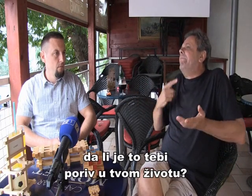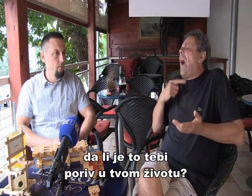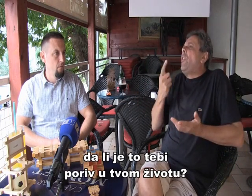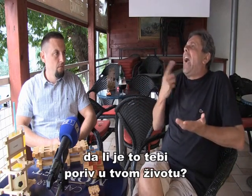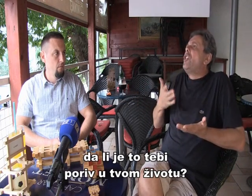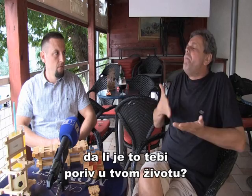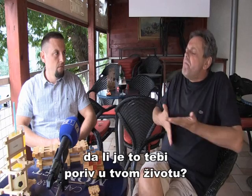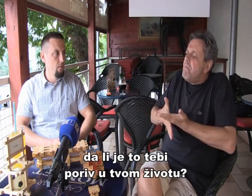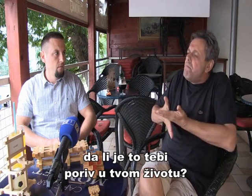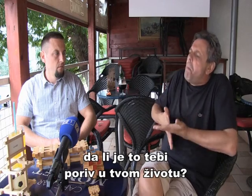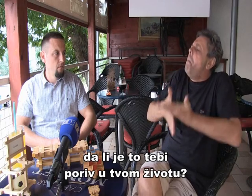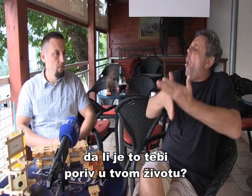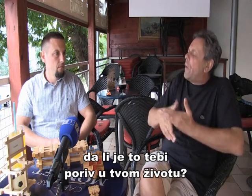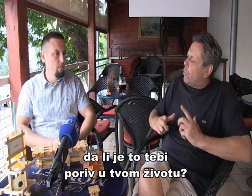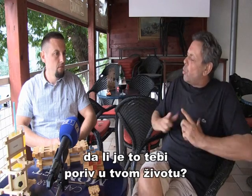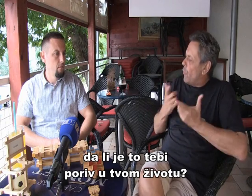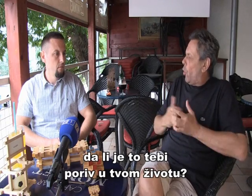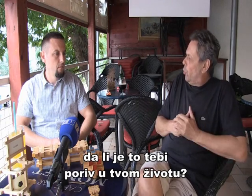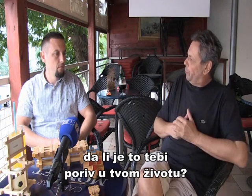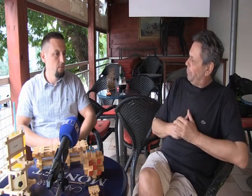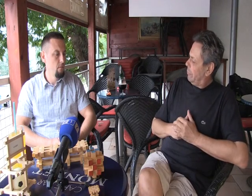kako da kažem, poriv u životu?